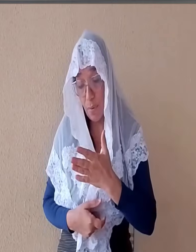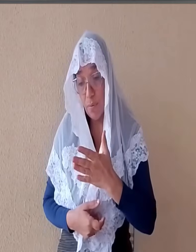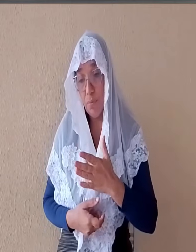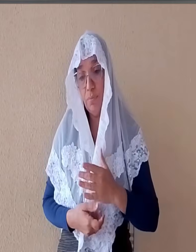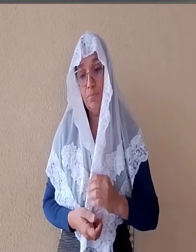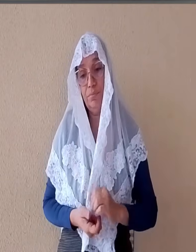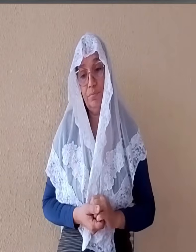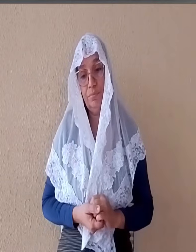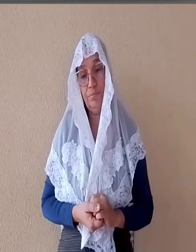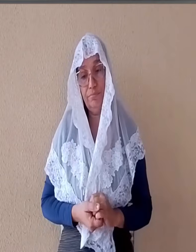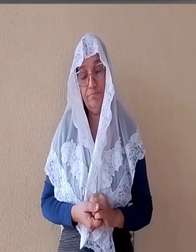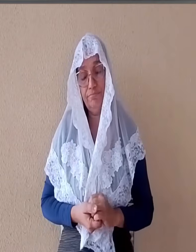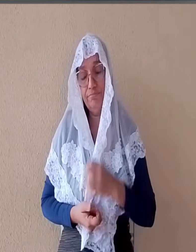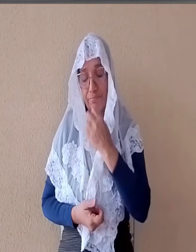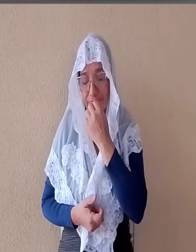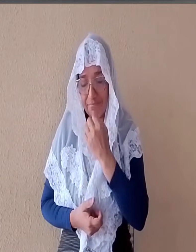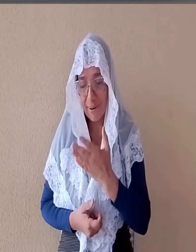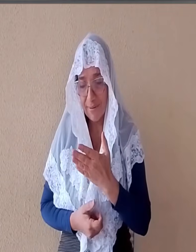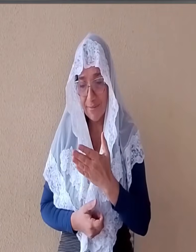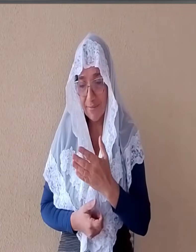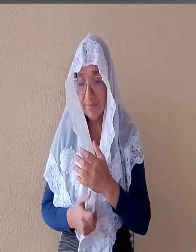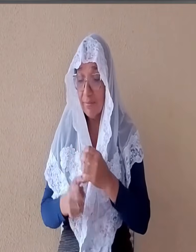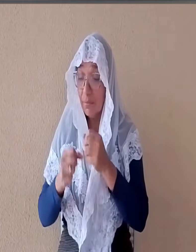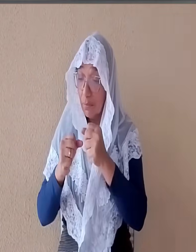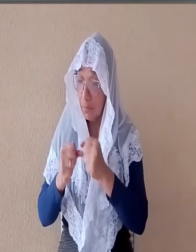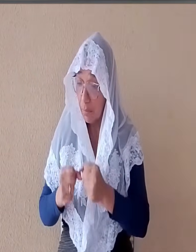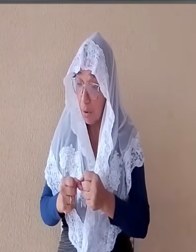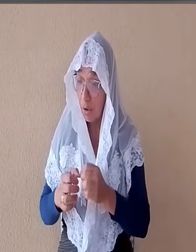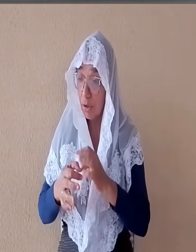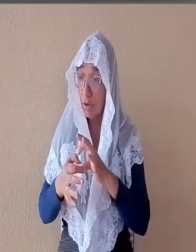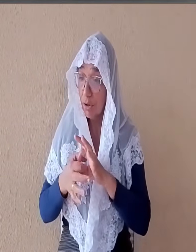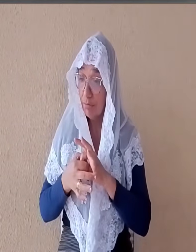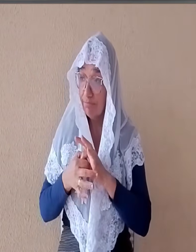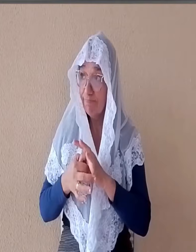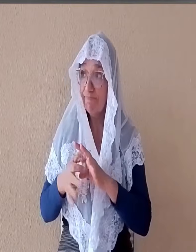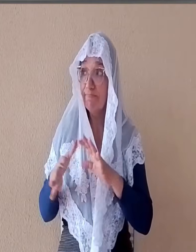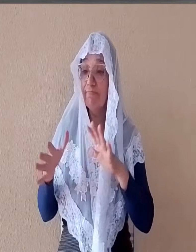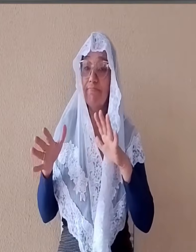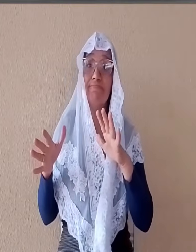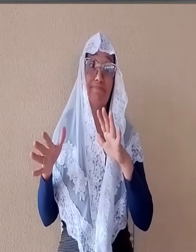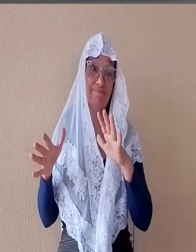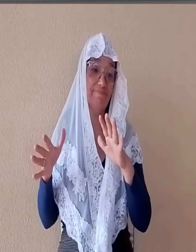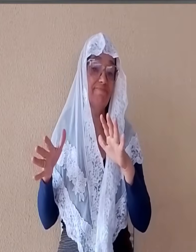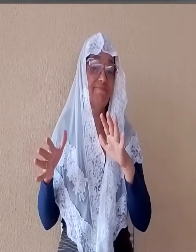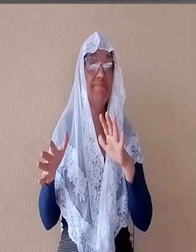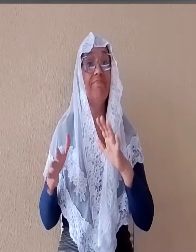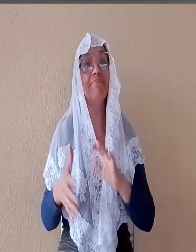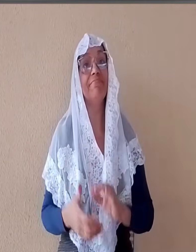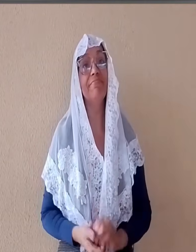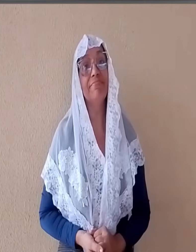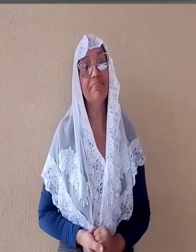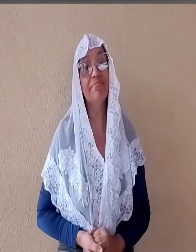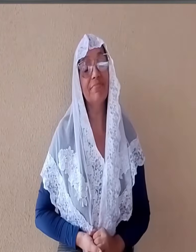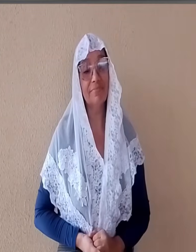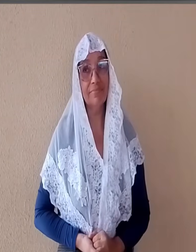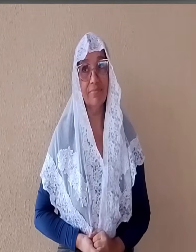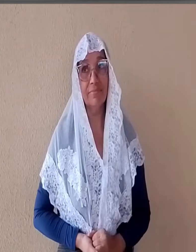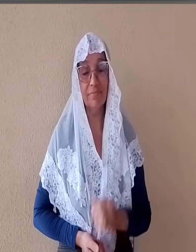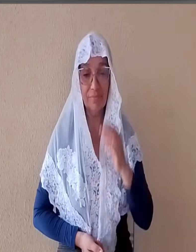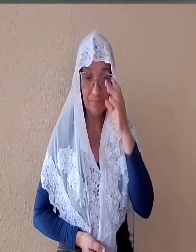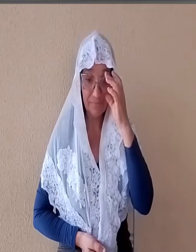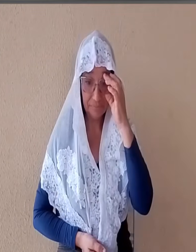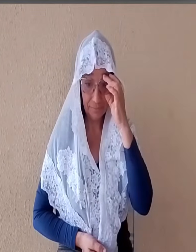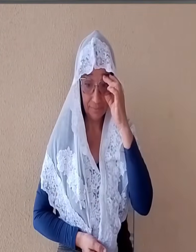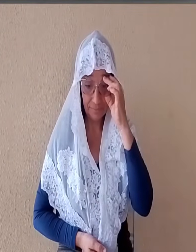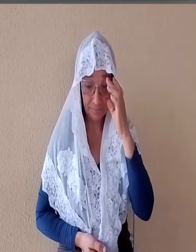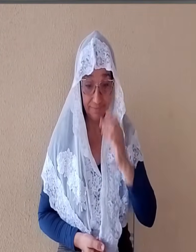Tudo sabia qual que era a causa para buscar o Senhor. Irmãos, e quando Josué, que tinha um